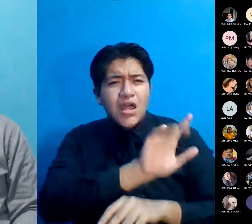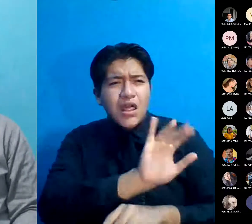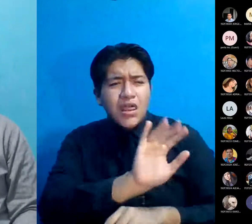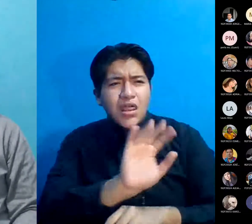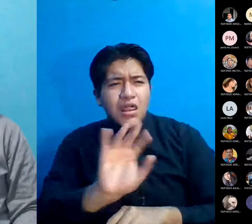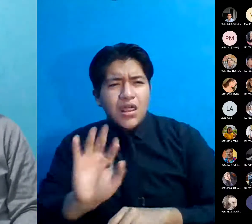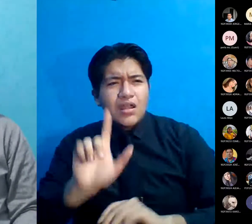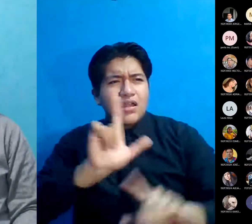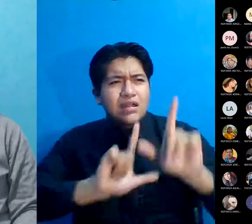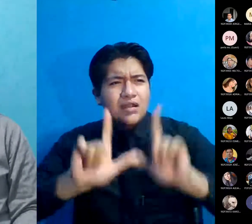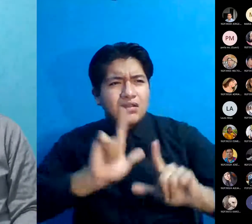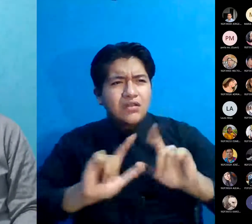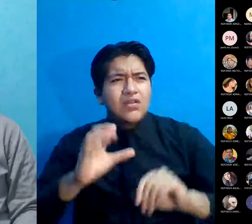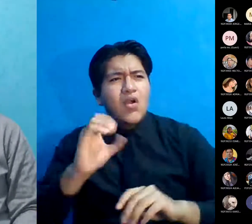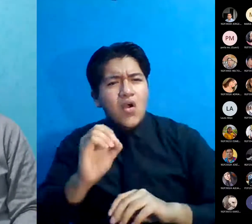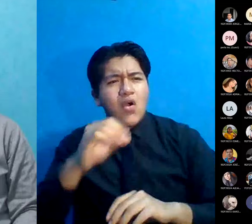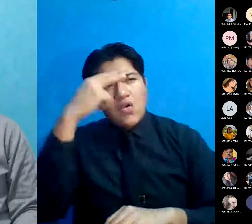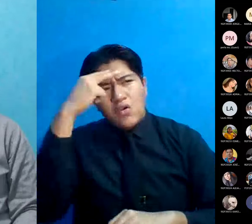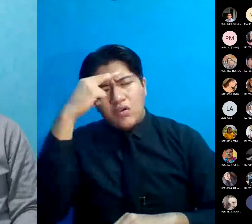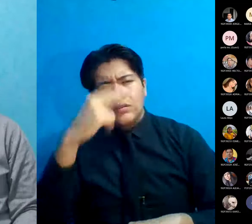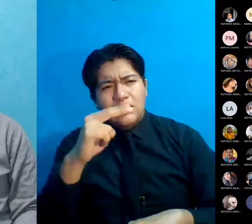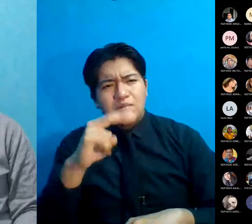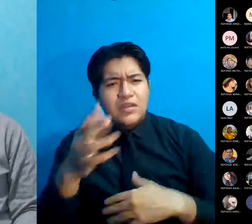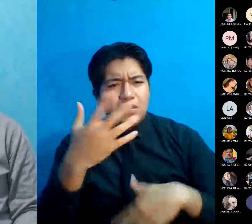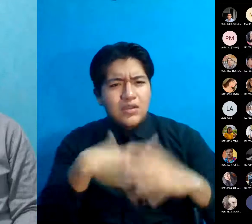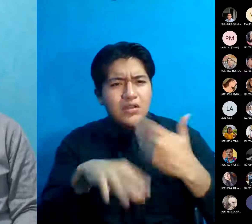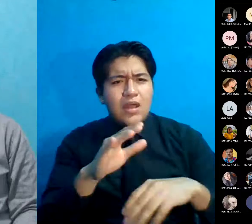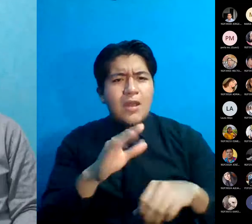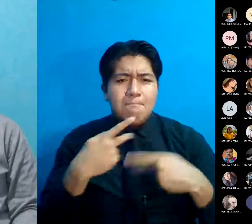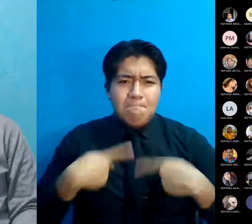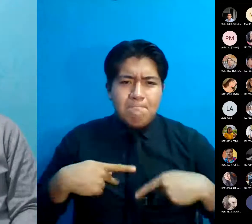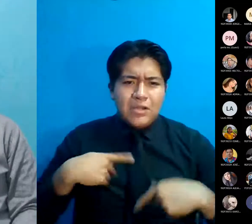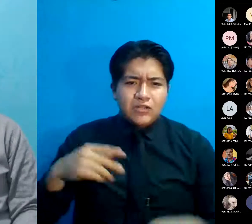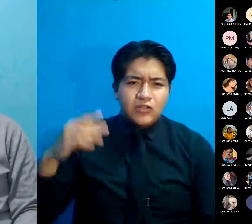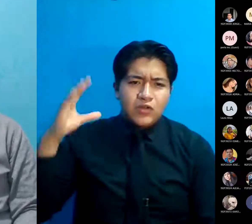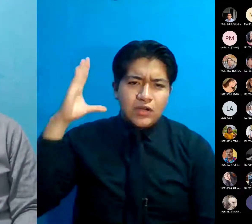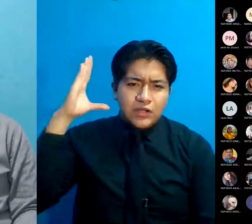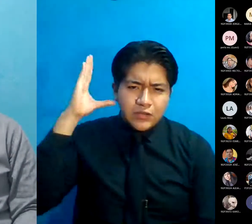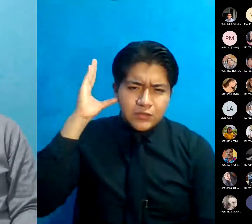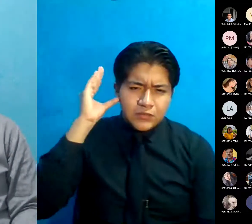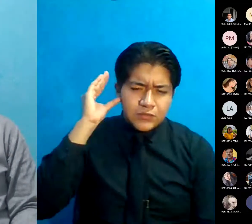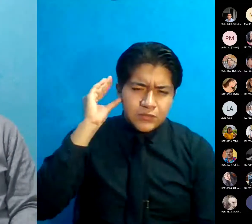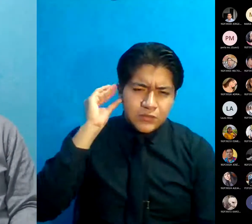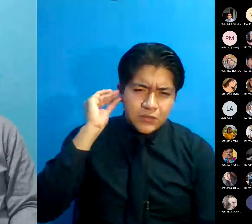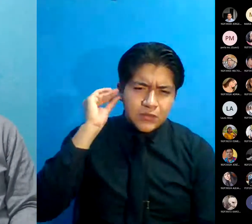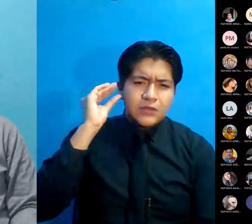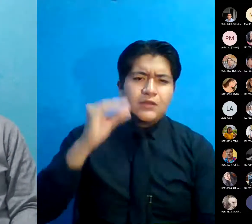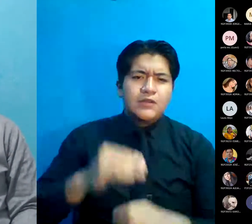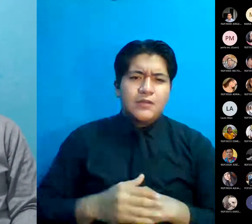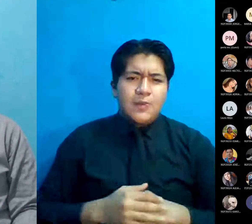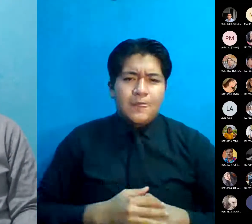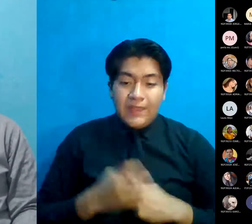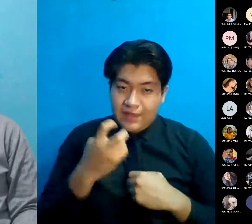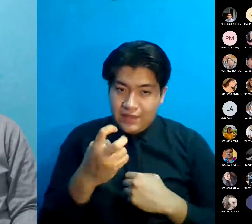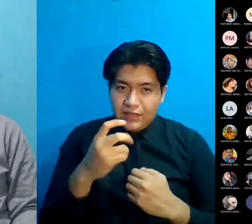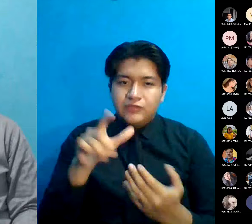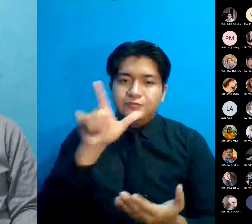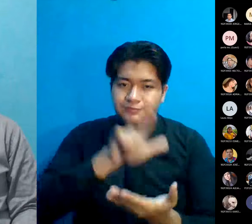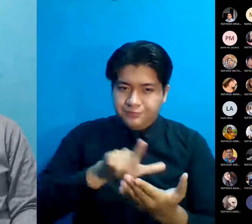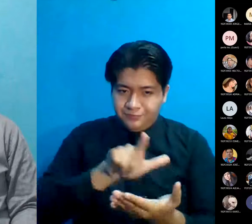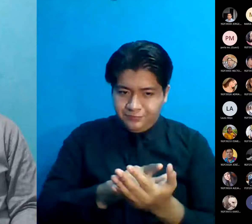mexicana para la accesibilidad a personas con debilidad auditiva. Ahí tenemos un primer fundamento legal al